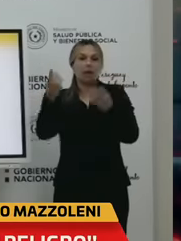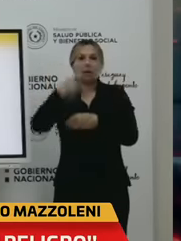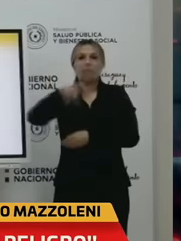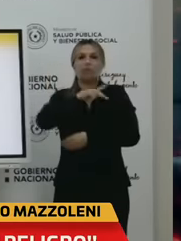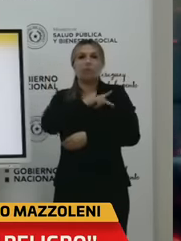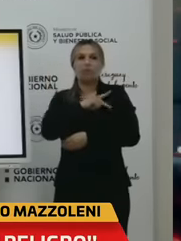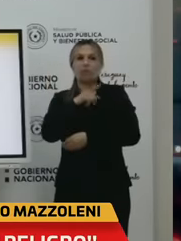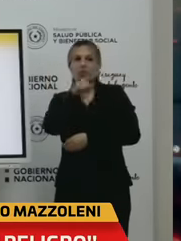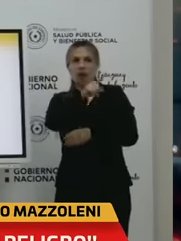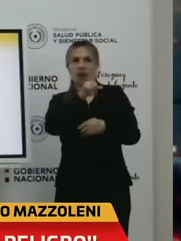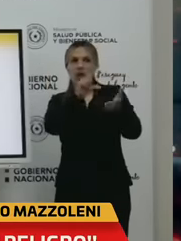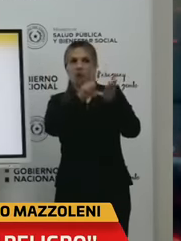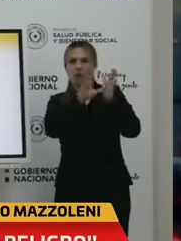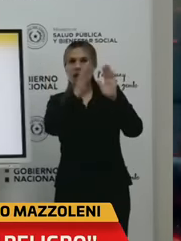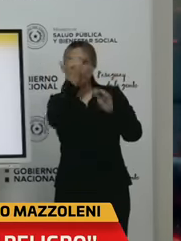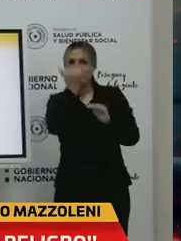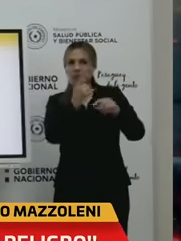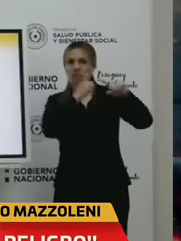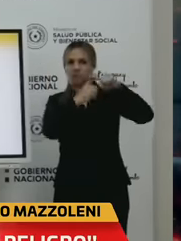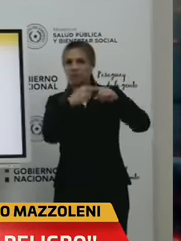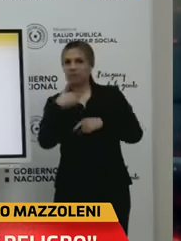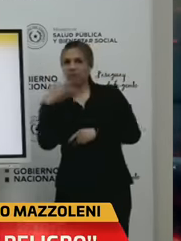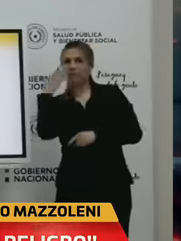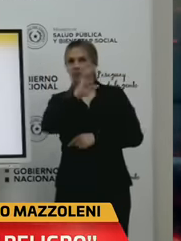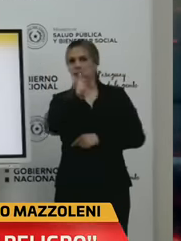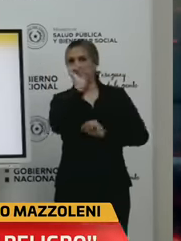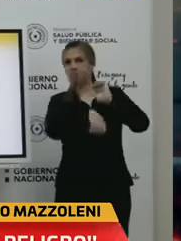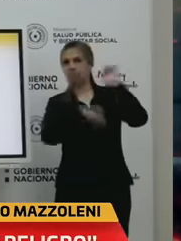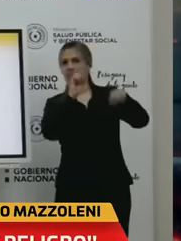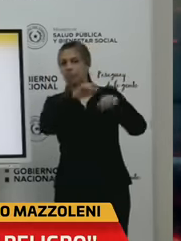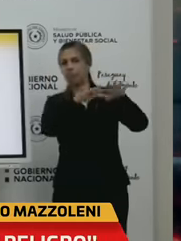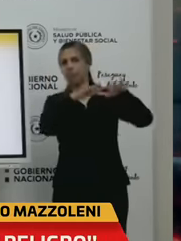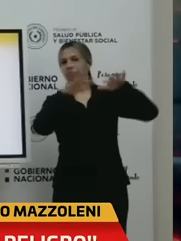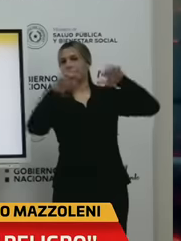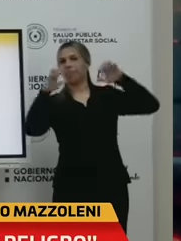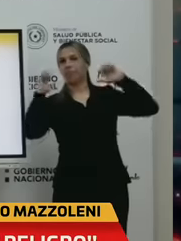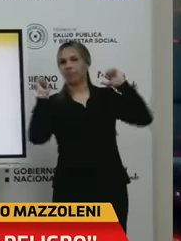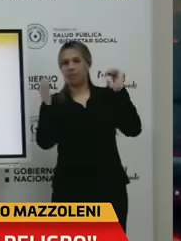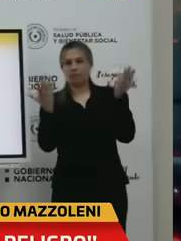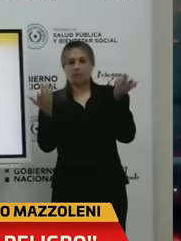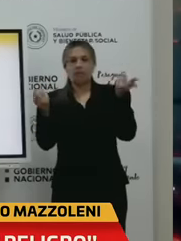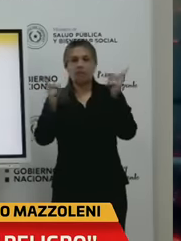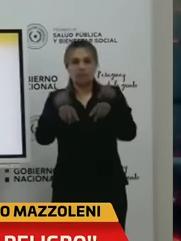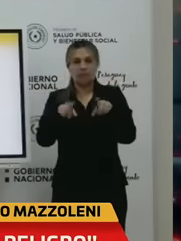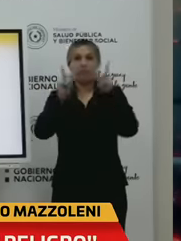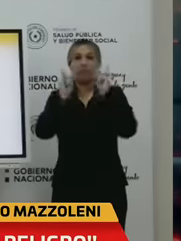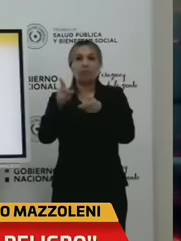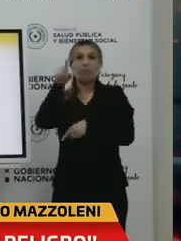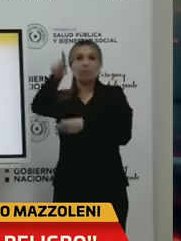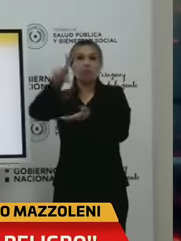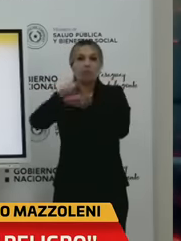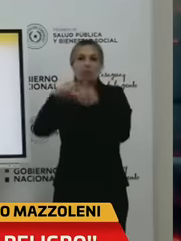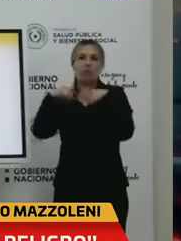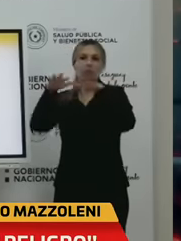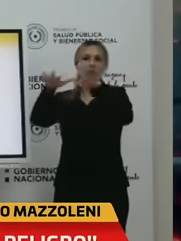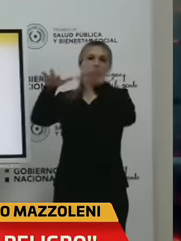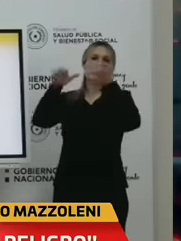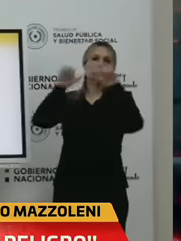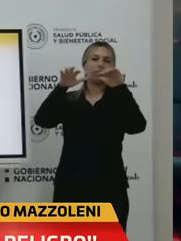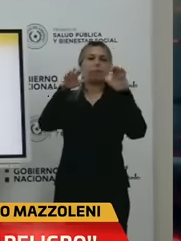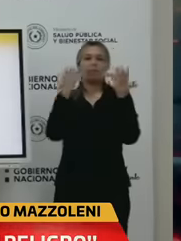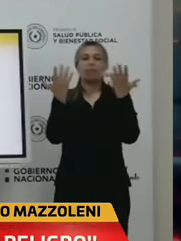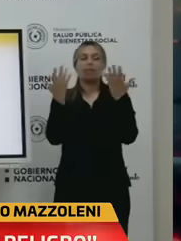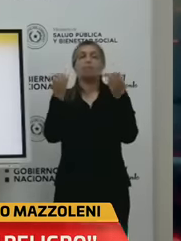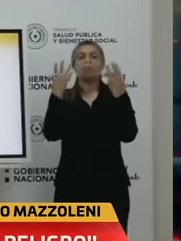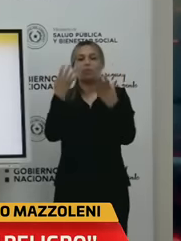consuma, no va a haber nadie que pueda realmente manejarse con seguridad afuera. Está en el interés de todos que cuidemos